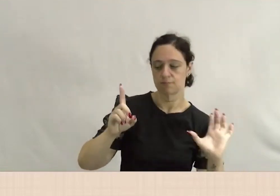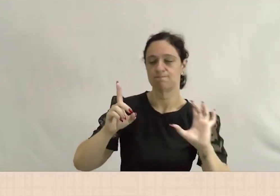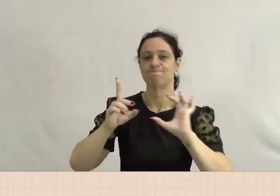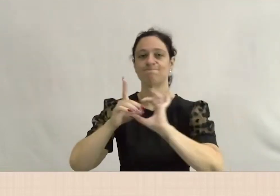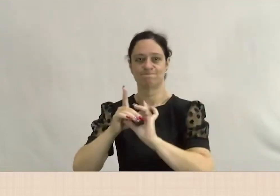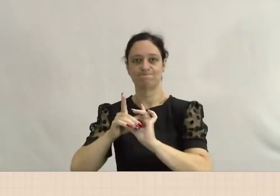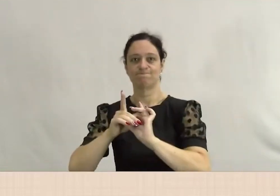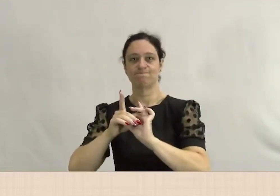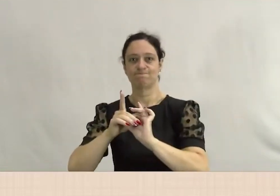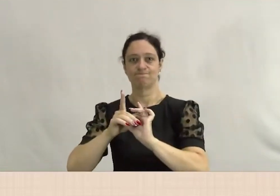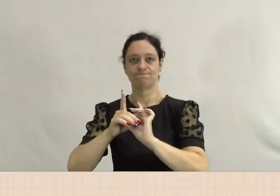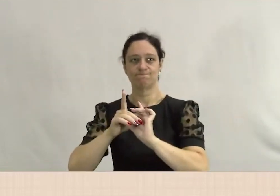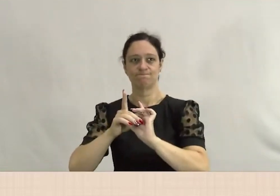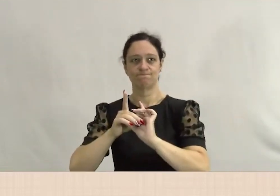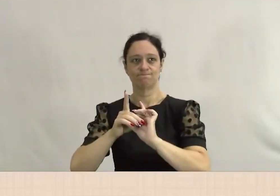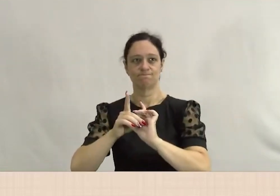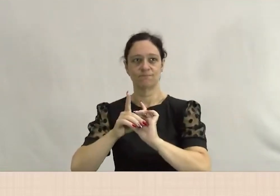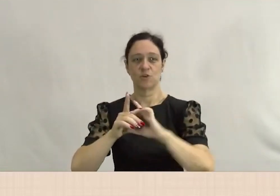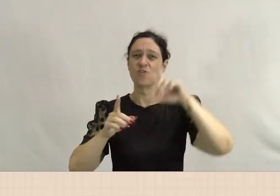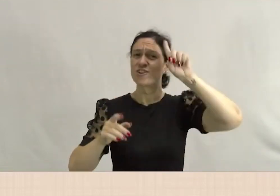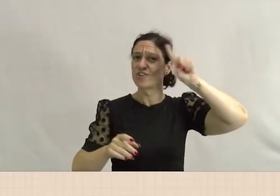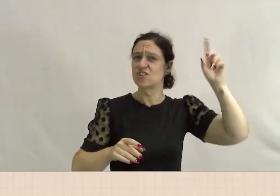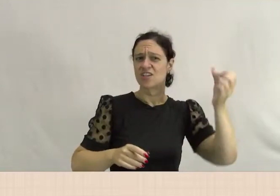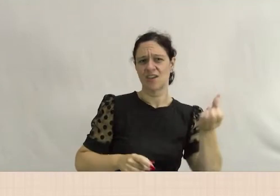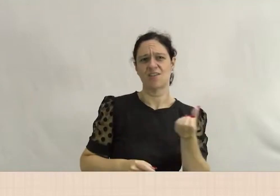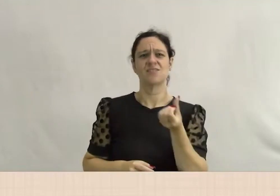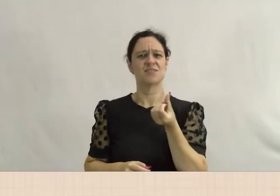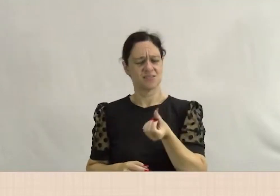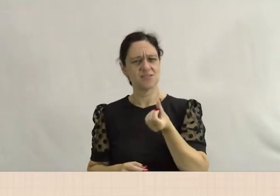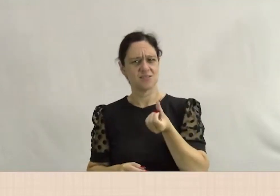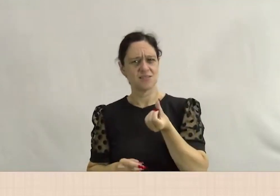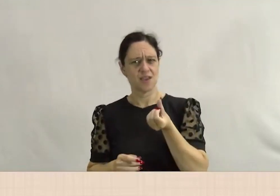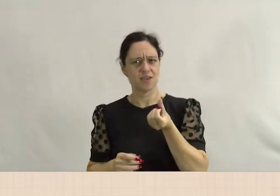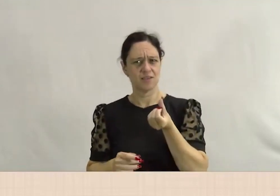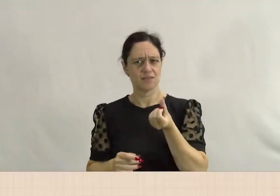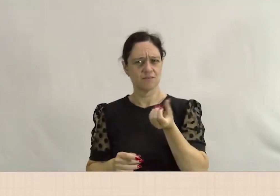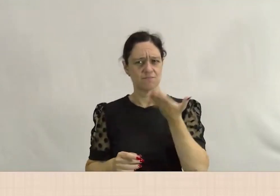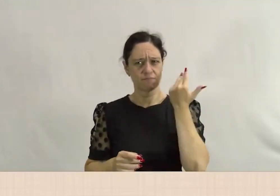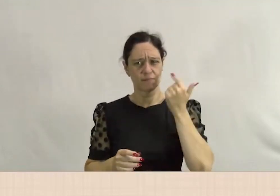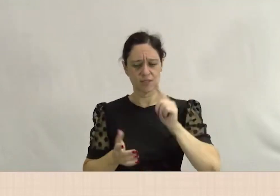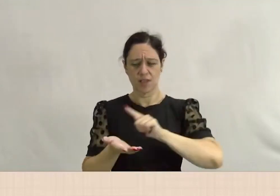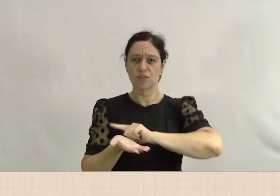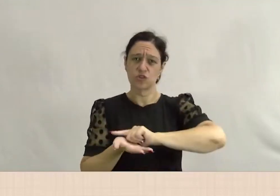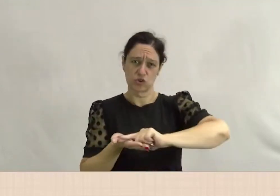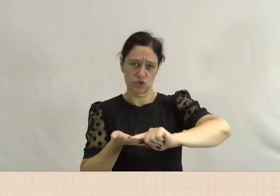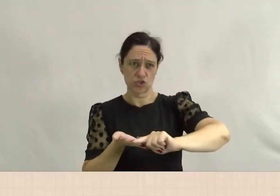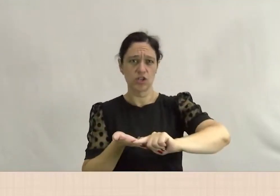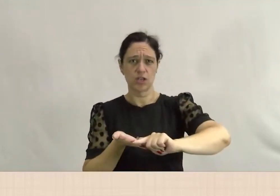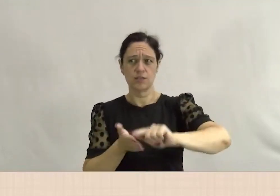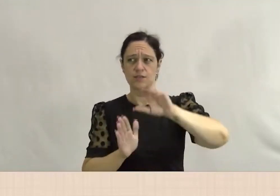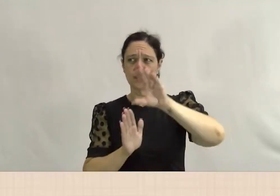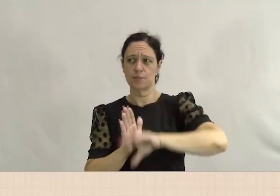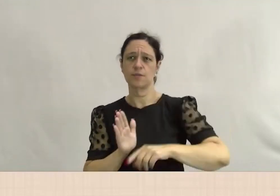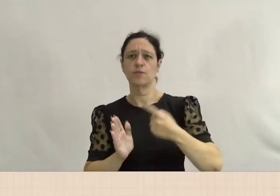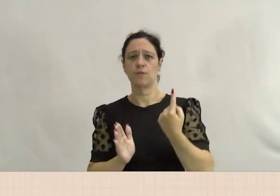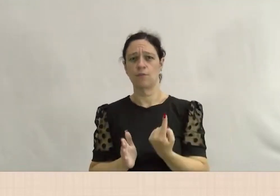No final do 6º dia, no registro da criação na terra, de Gênesis capítulo